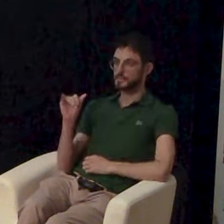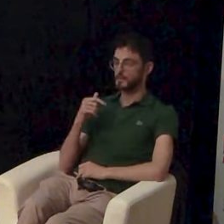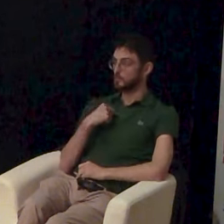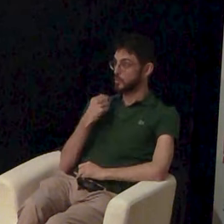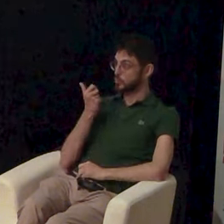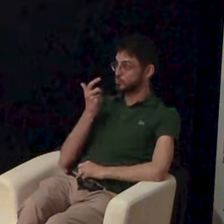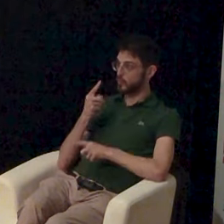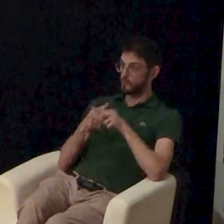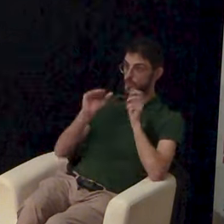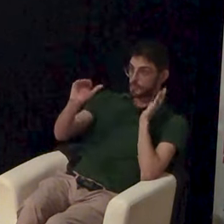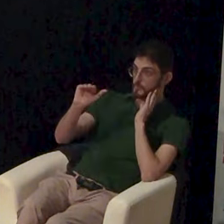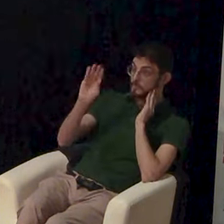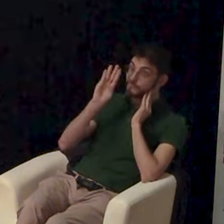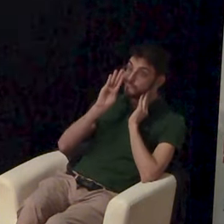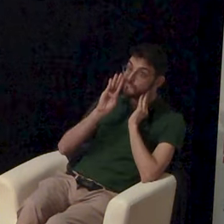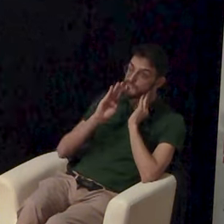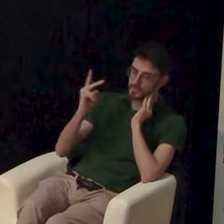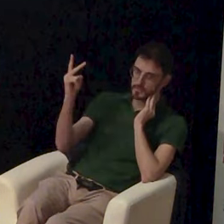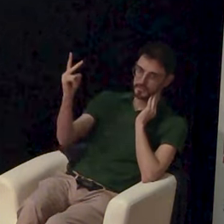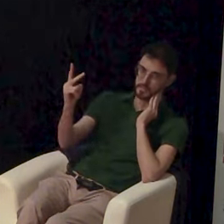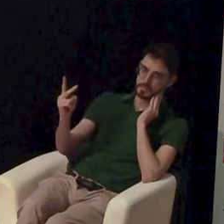concept, alors que le prof faisait des phrases